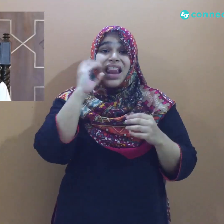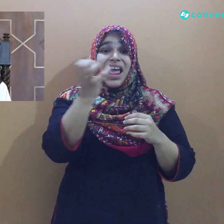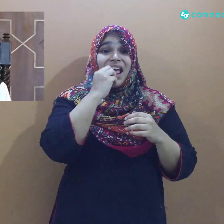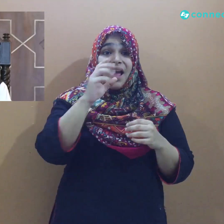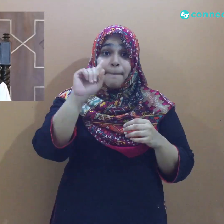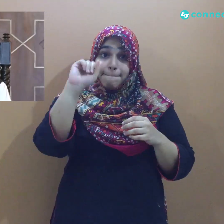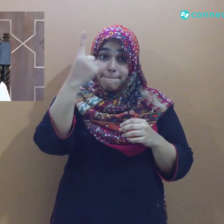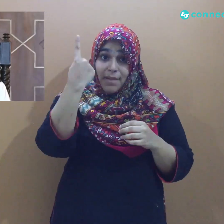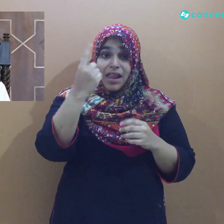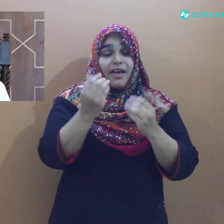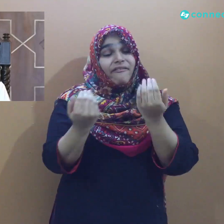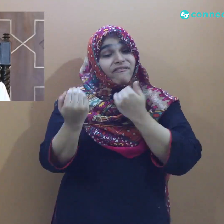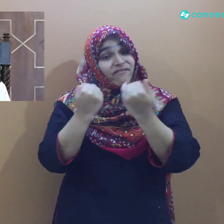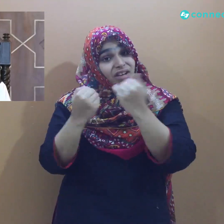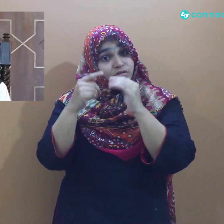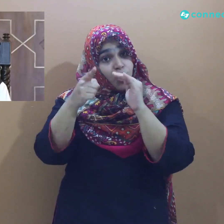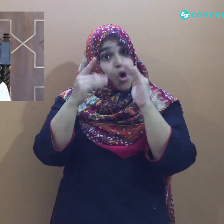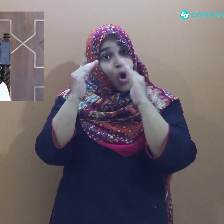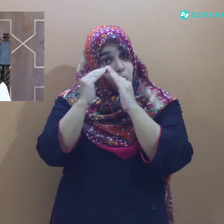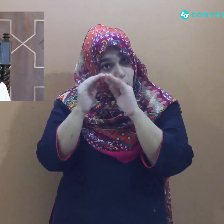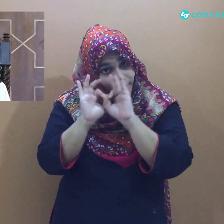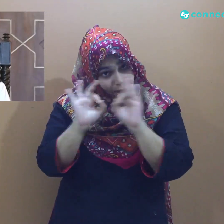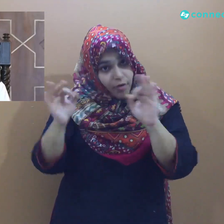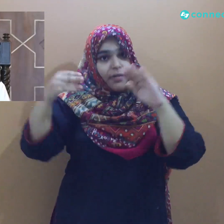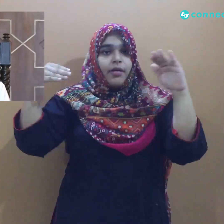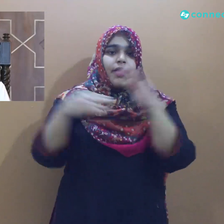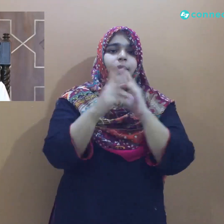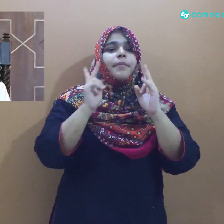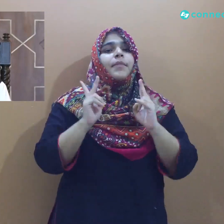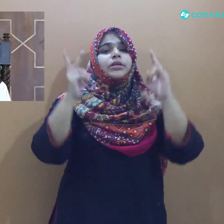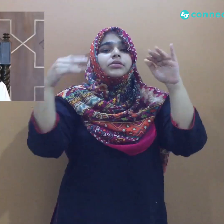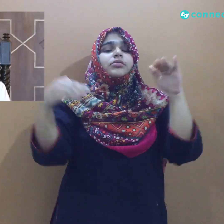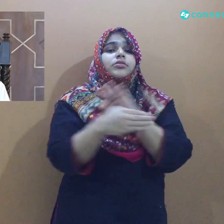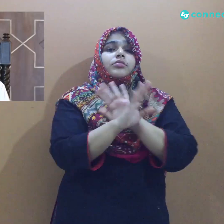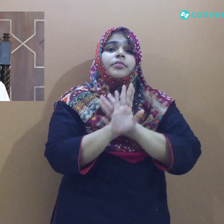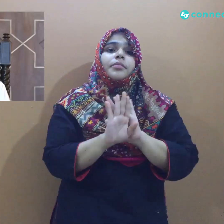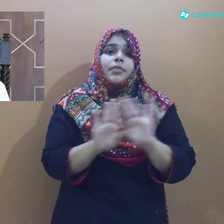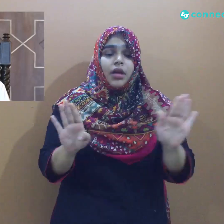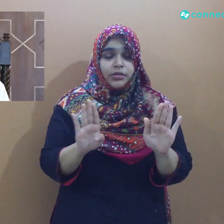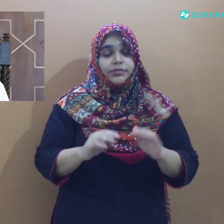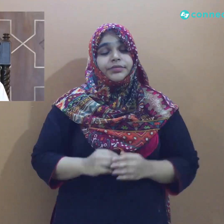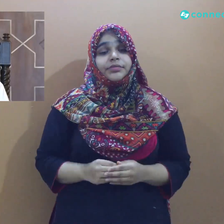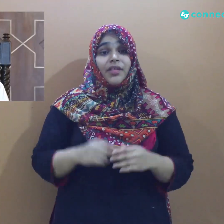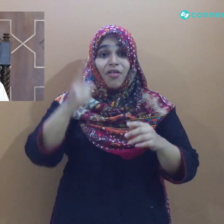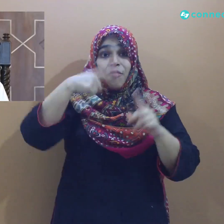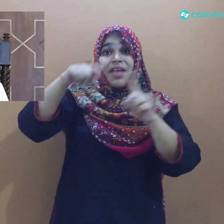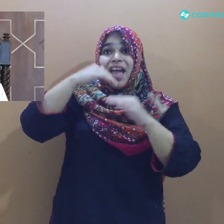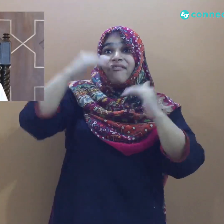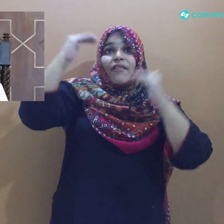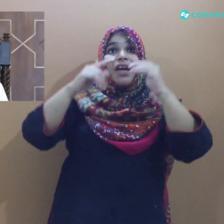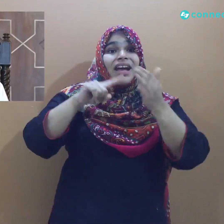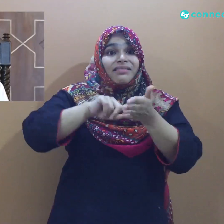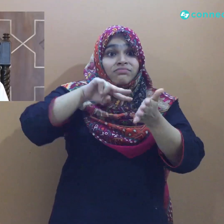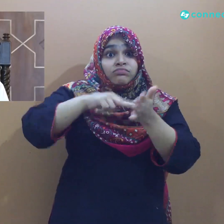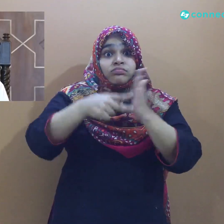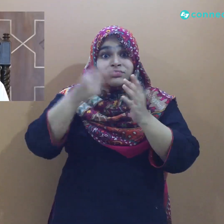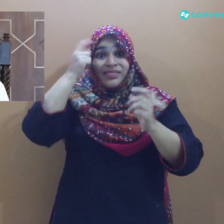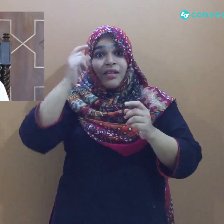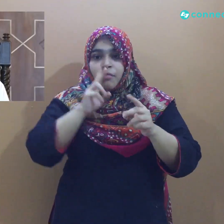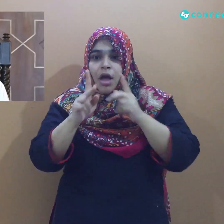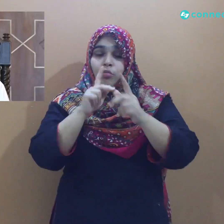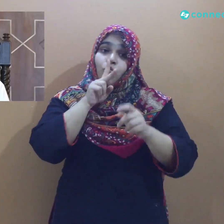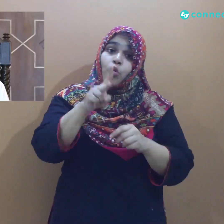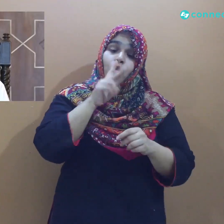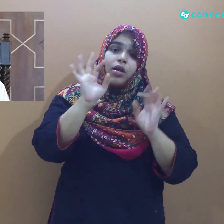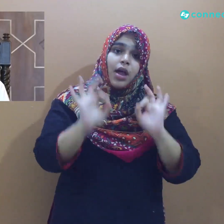اعلامیے کے اندر، ہر درخواست کے اندر، صحت کے سارے جو ایکسپرٹس ہیں انہوں نے بھی اس چیز کا مشورہ